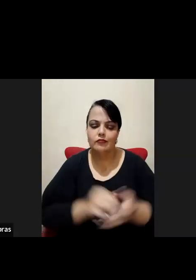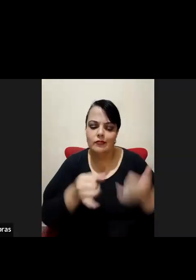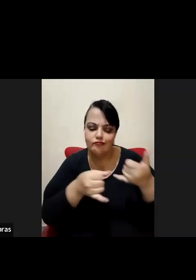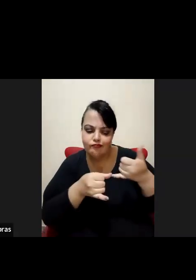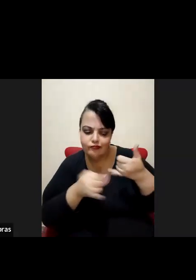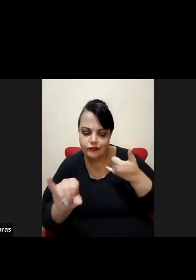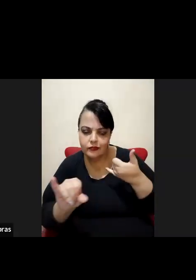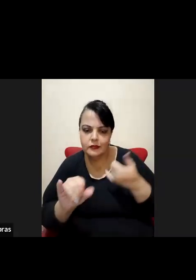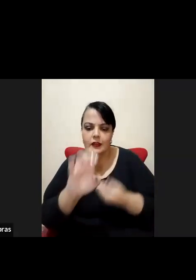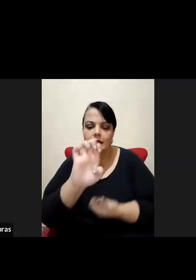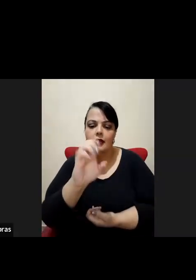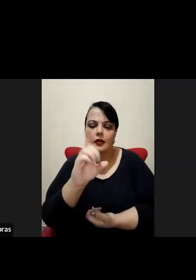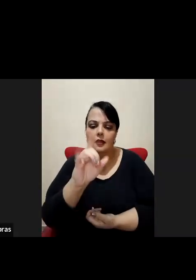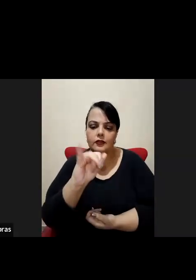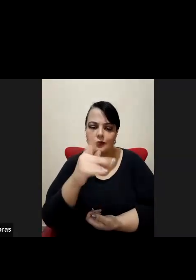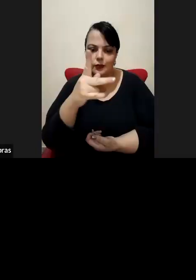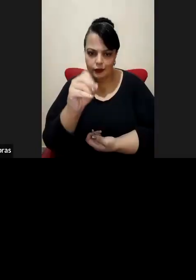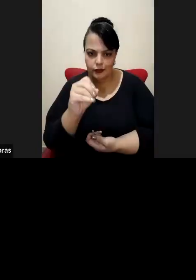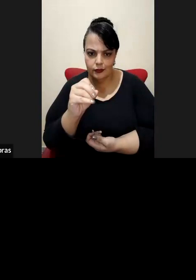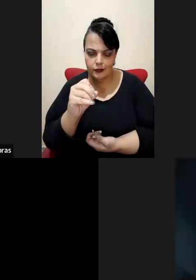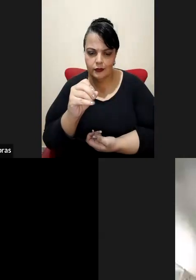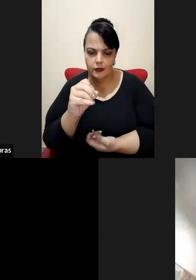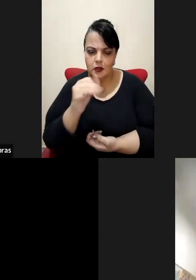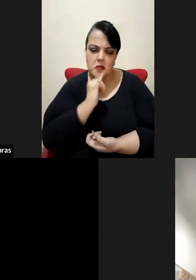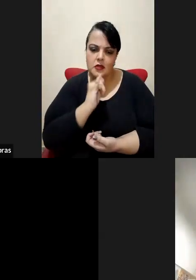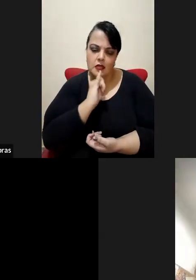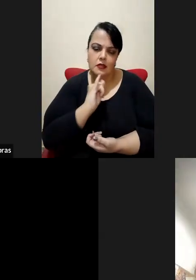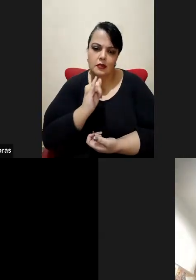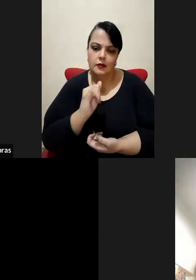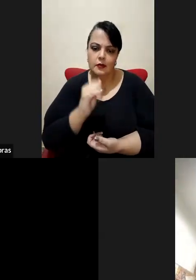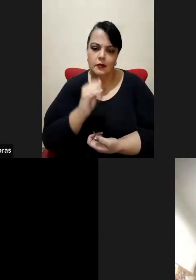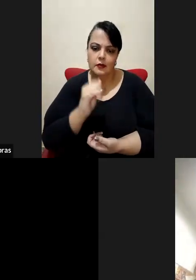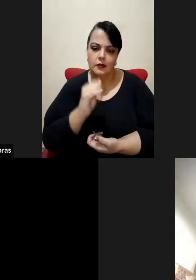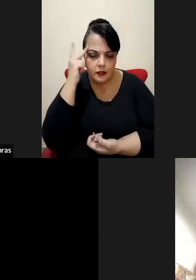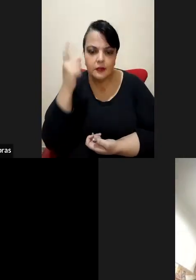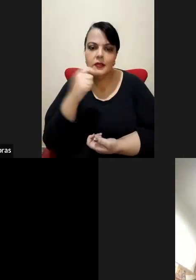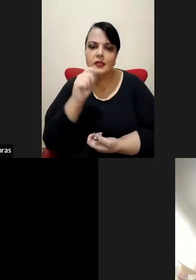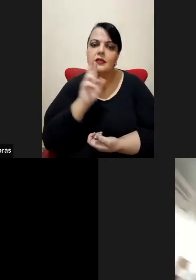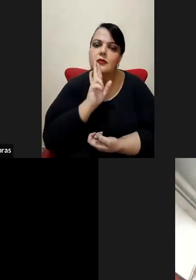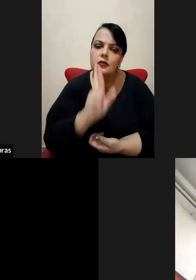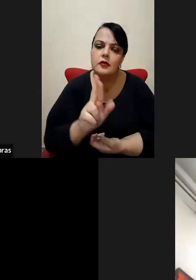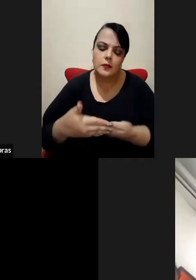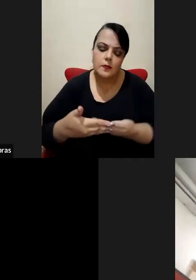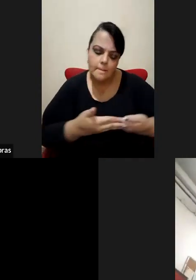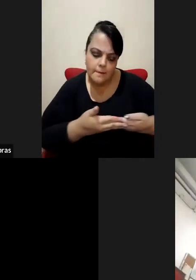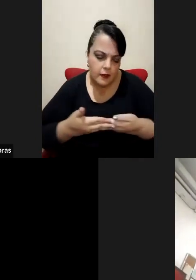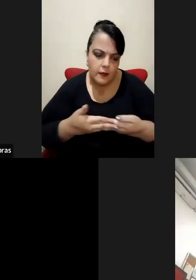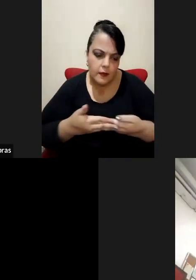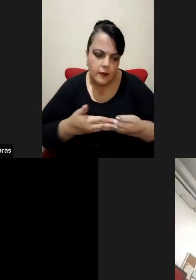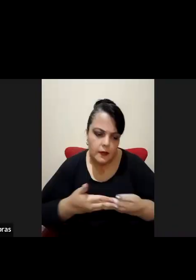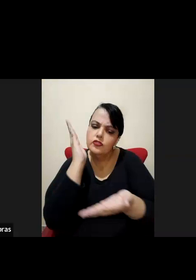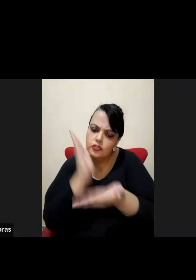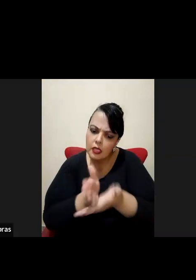de Édipo. O que é isso no final das contas? É que em algum momento alguém vai ter que dizer para esse bebê, olha, chega,